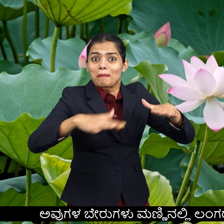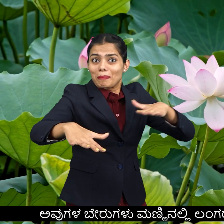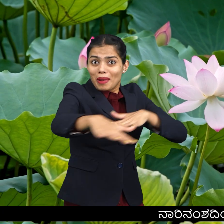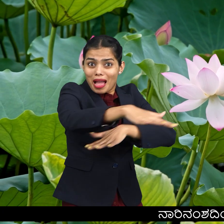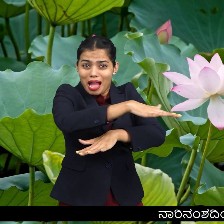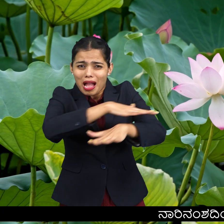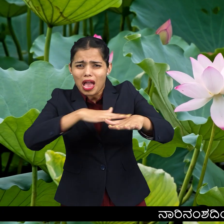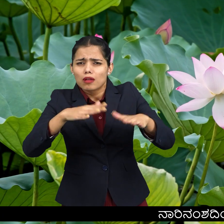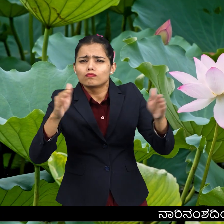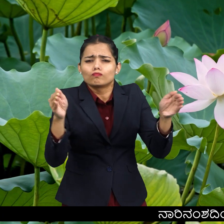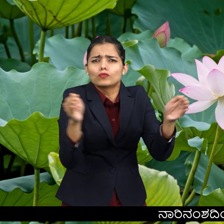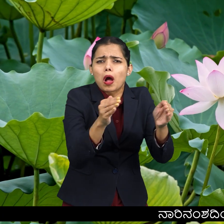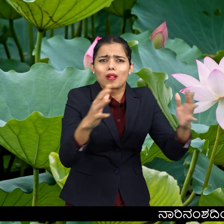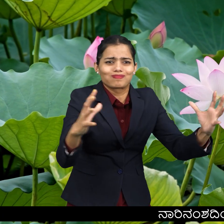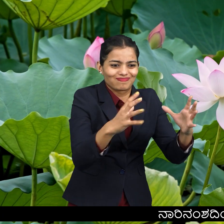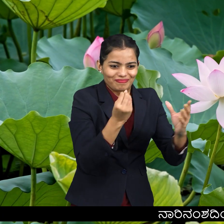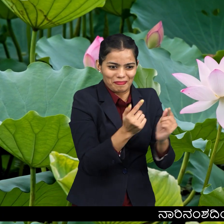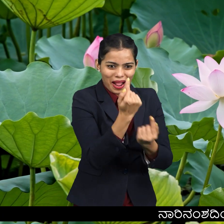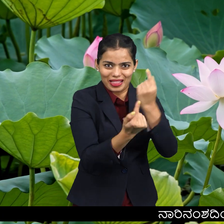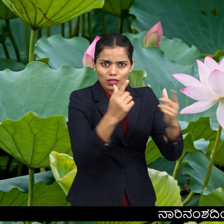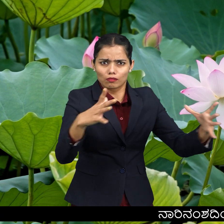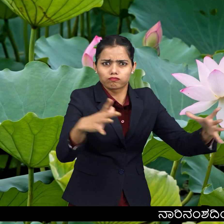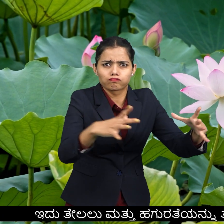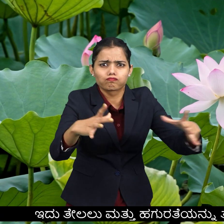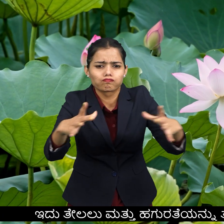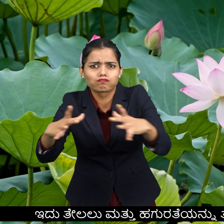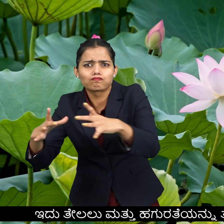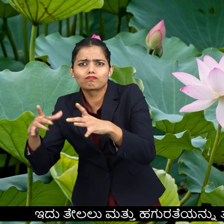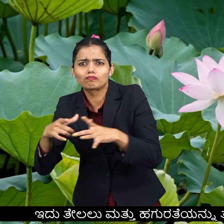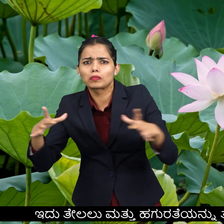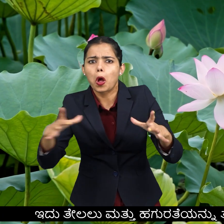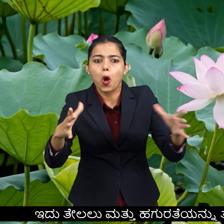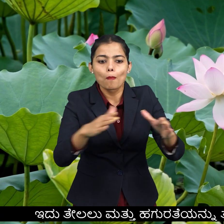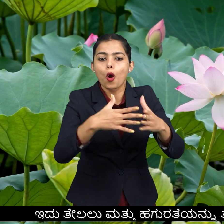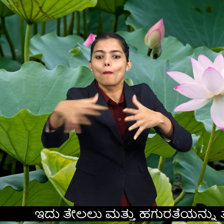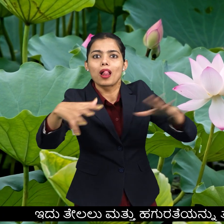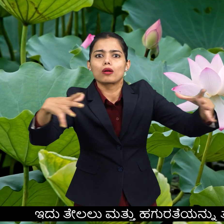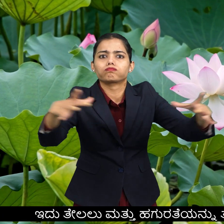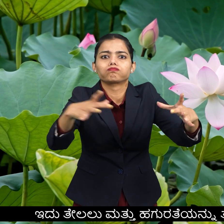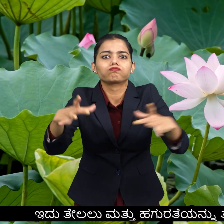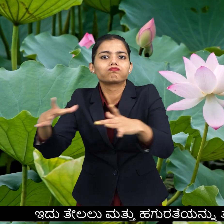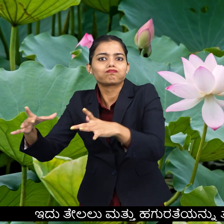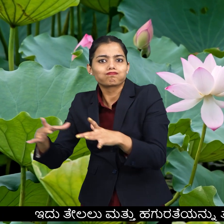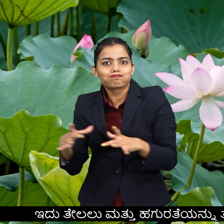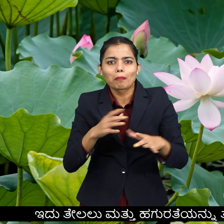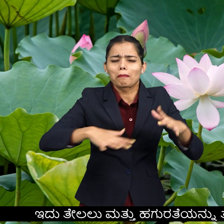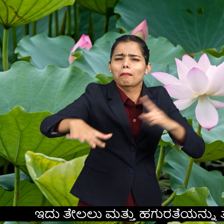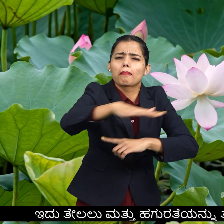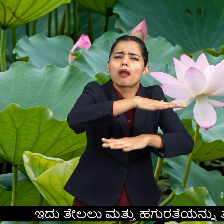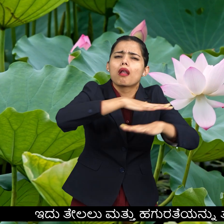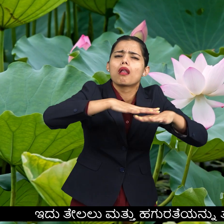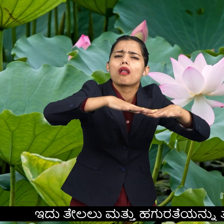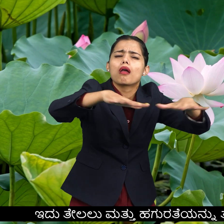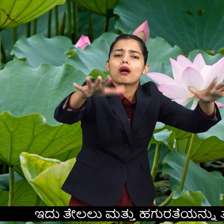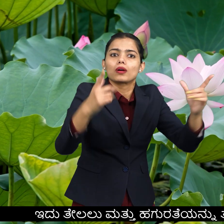ಮತ್ತು ನಾರಿನಂಶದಿಂದ ಕೂಡಿರುತ್ತವೆ. ಇದು ತೇಲಲು ಮತ್ತು